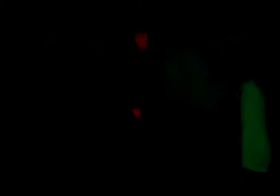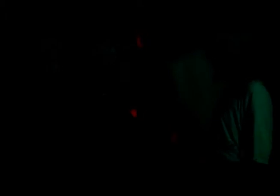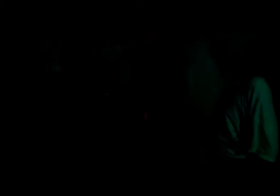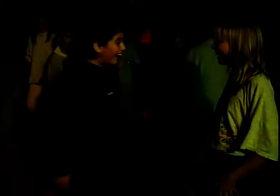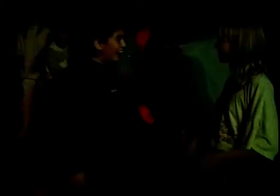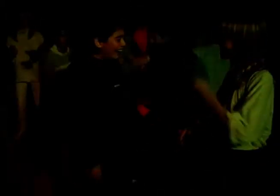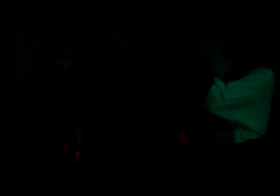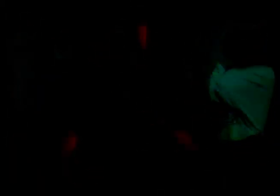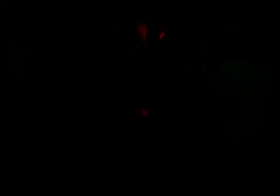att du kunde komma.